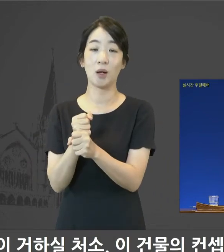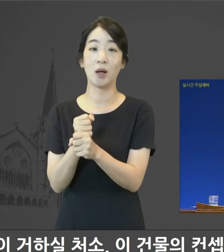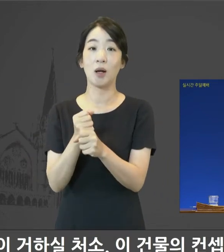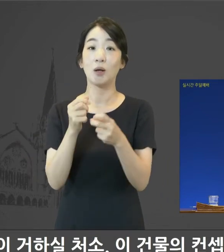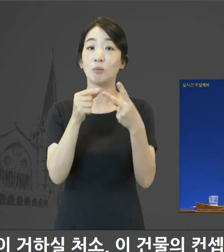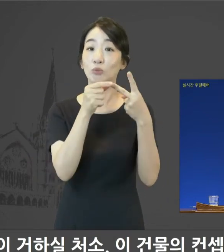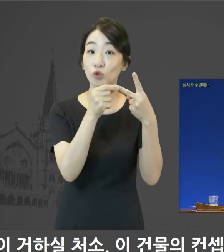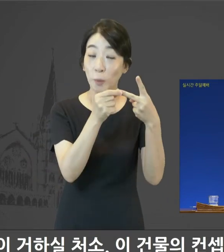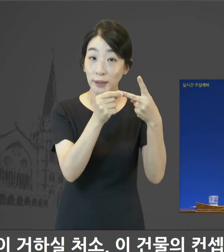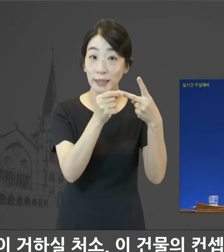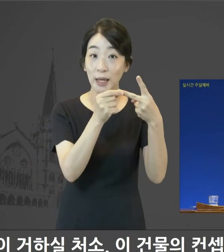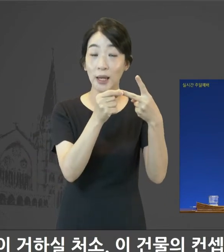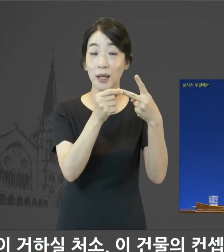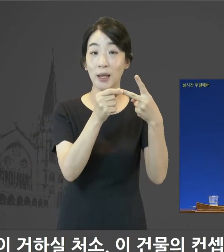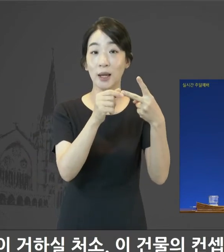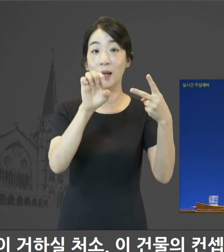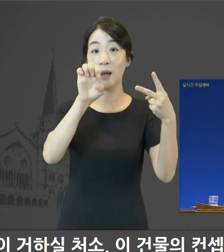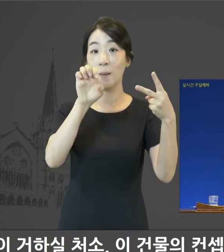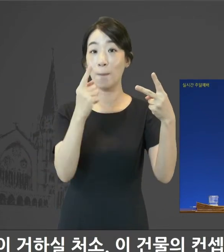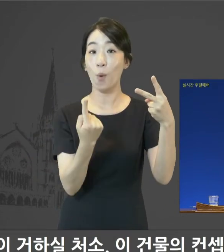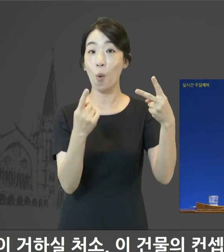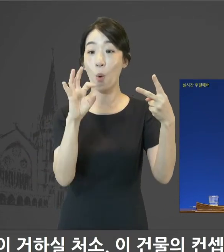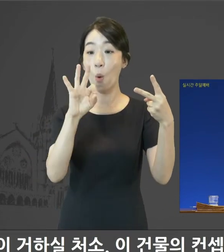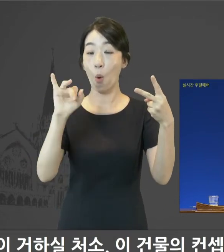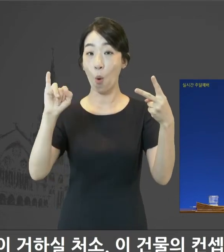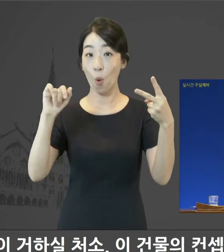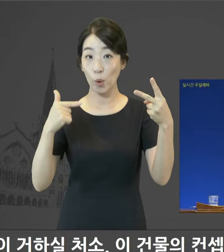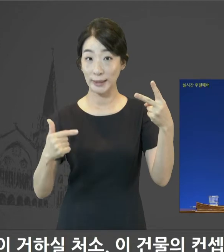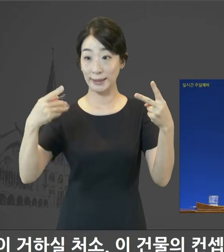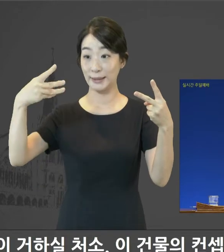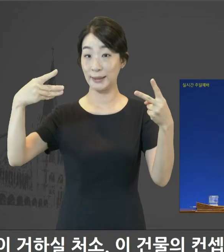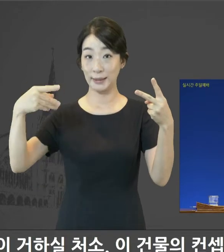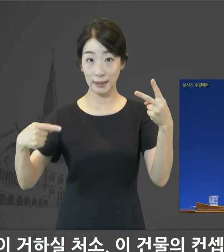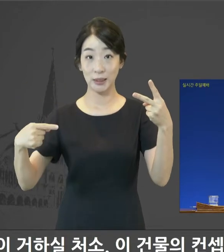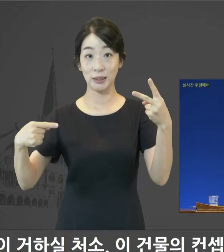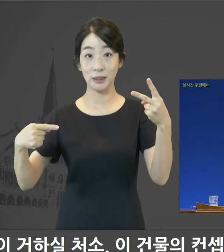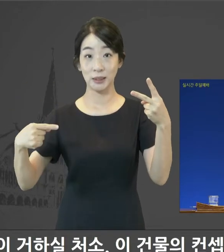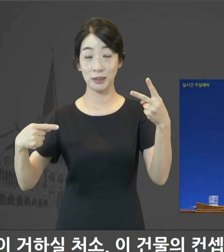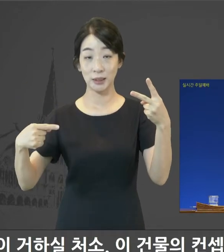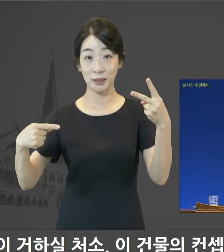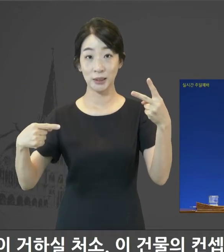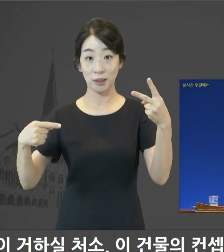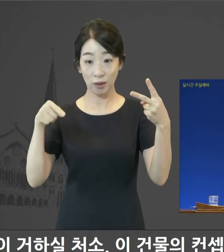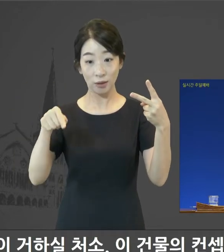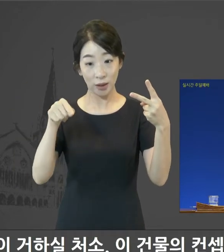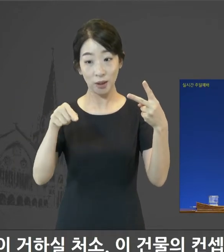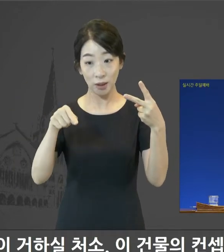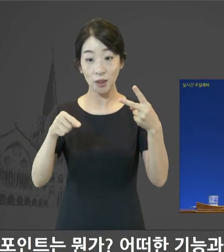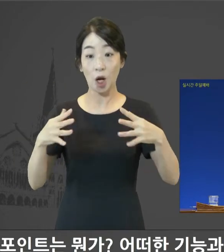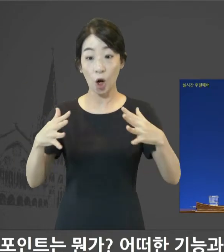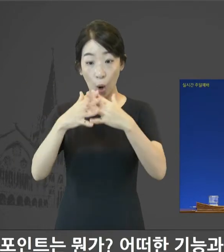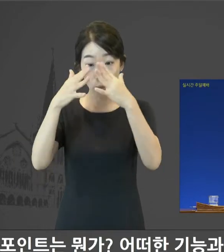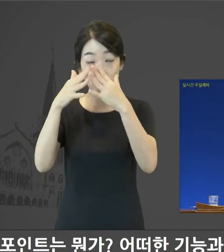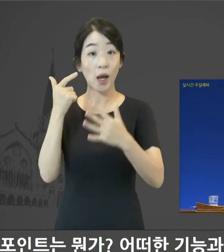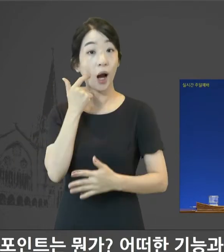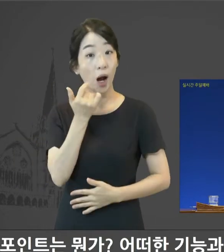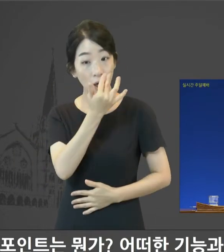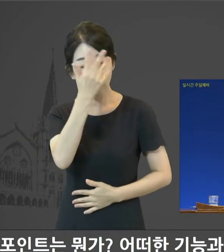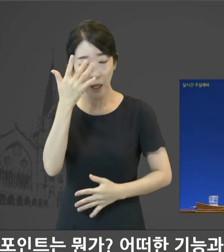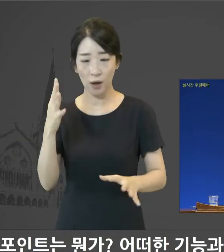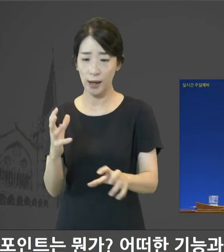이 건물은 어떠한 이 기능과 모든 것을 한 번에 보여주는 미적 아름다움과 기능적 핵심이